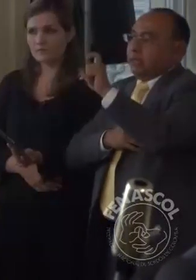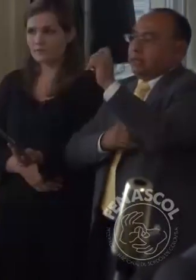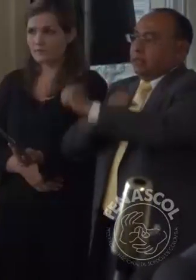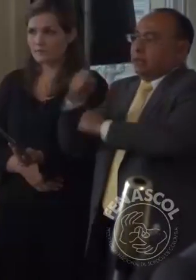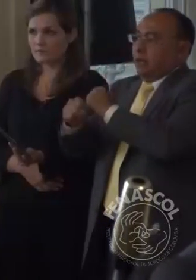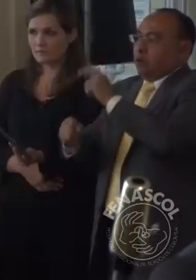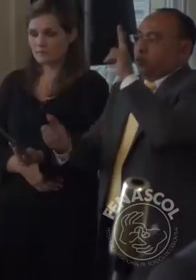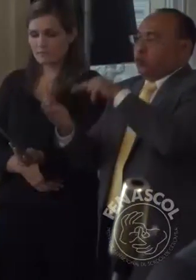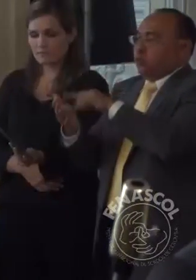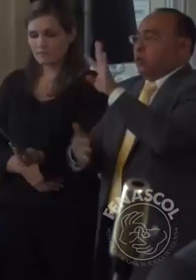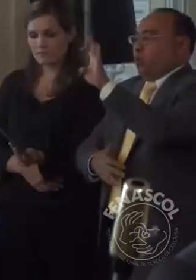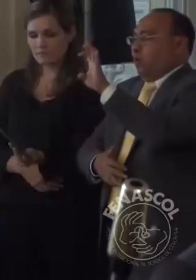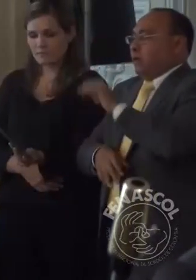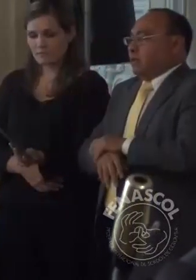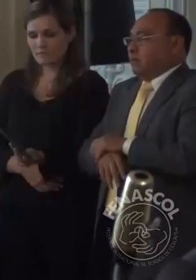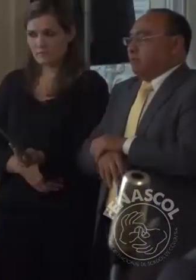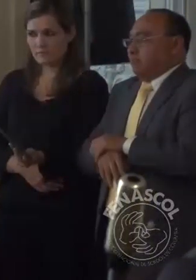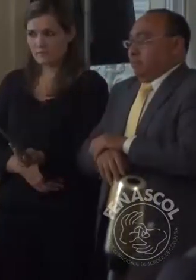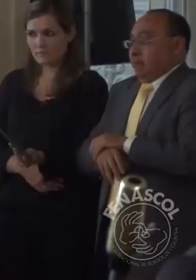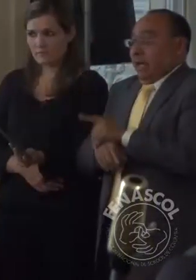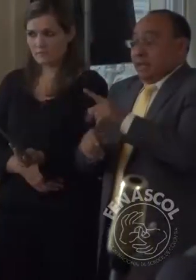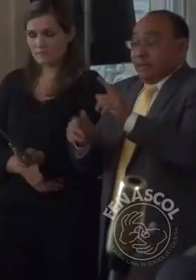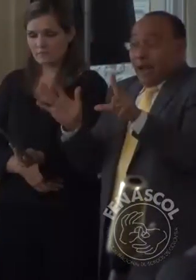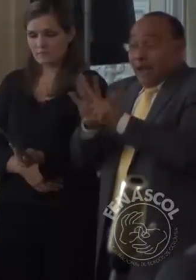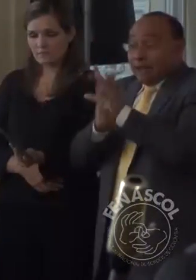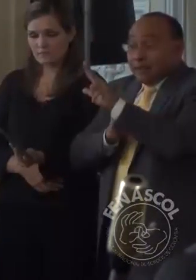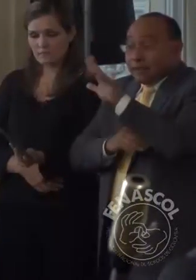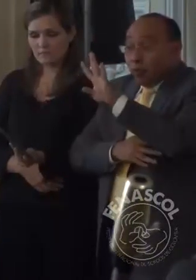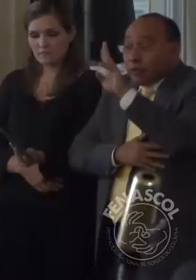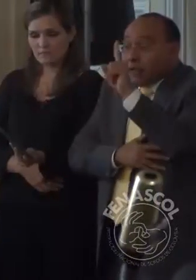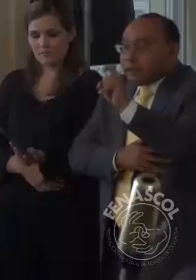Y esta pues está vinculada a la ley